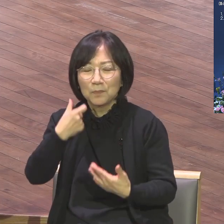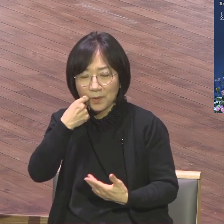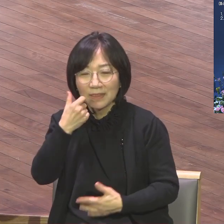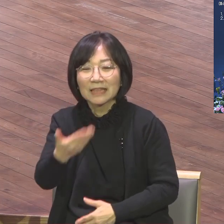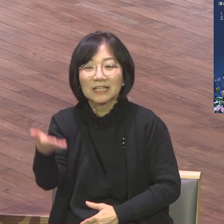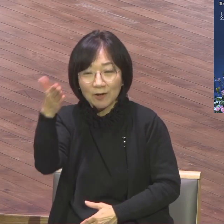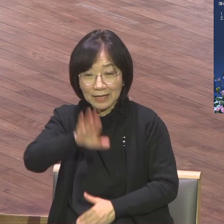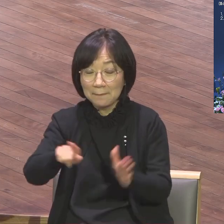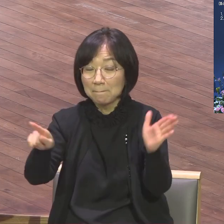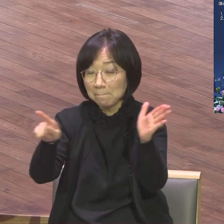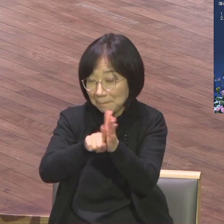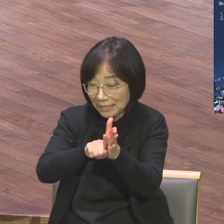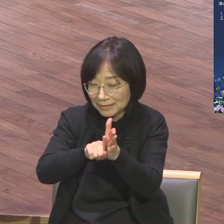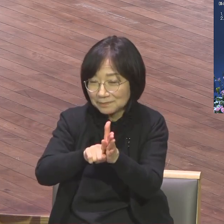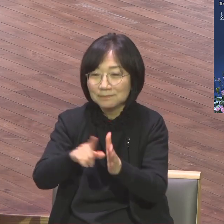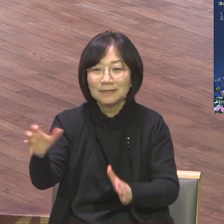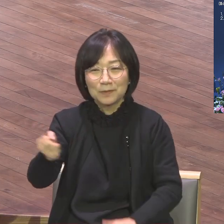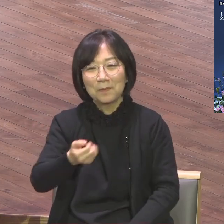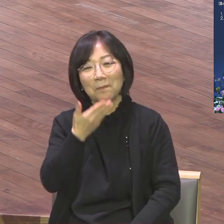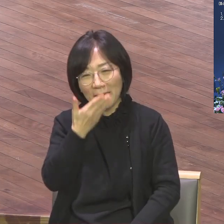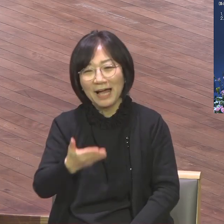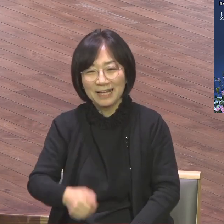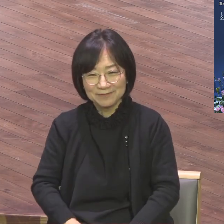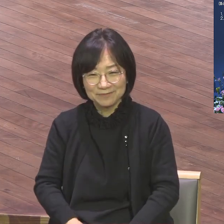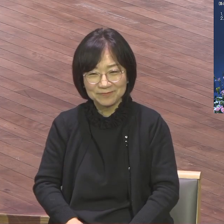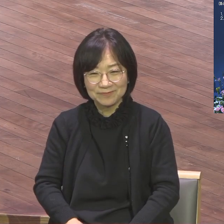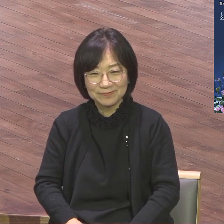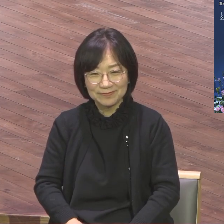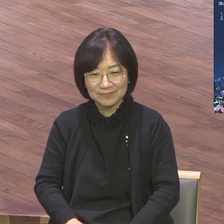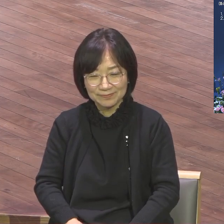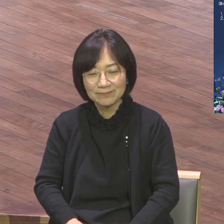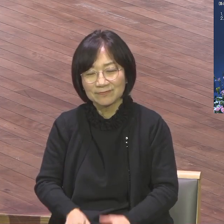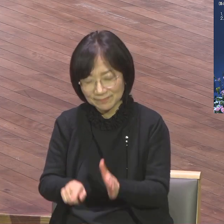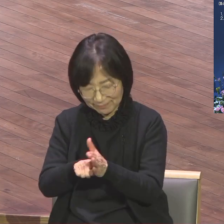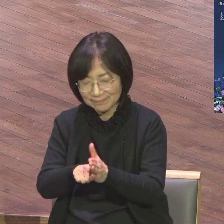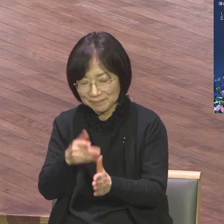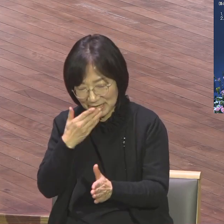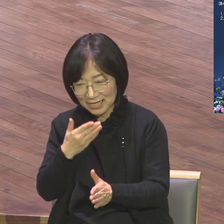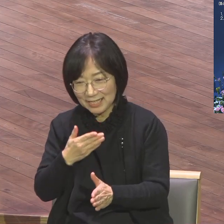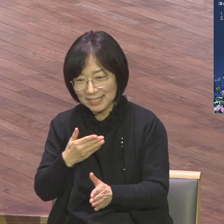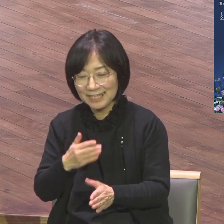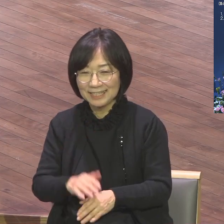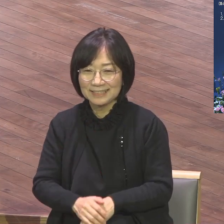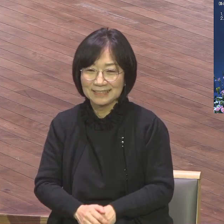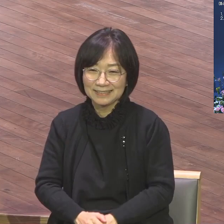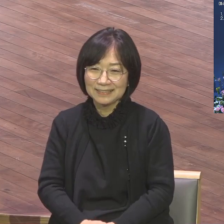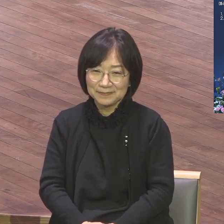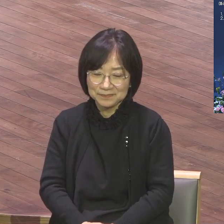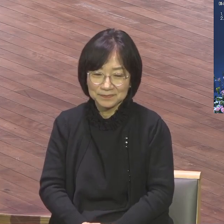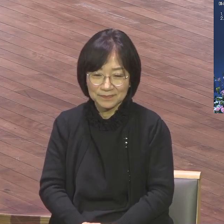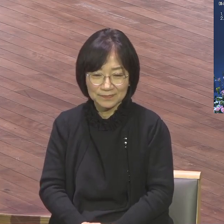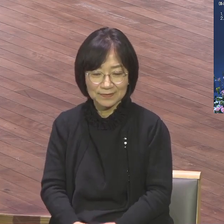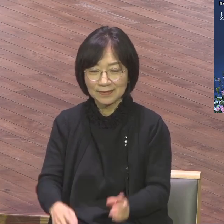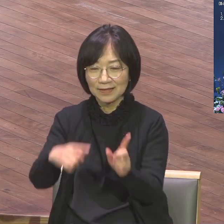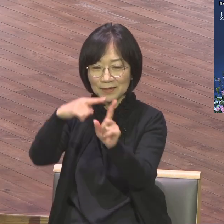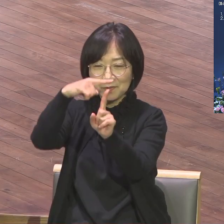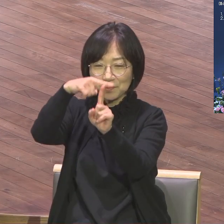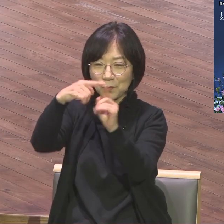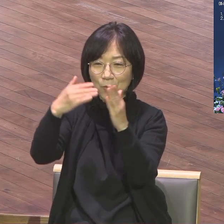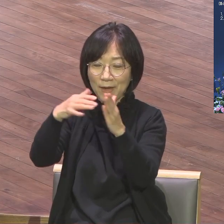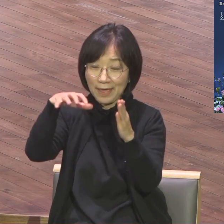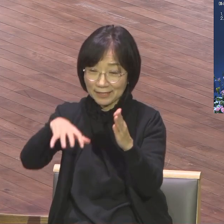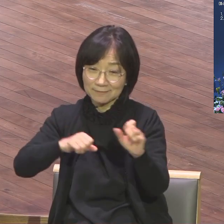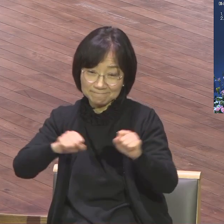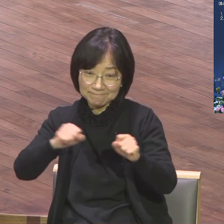속지 말아야 돼요. 하나님 앞에 나 신앙생활 하면서 더더구나 교회 직분마다 일하면서 내